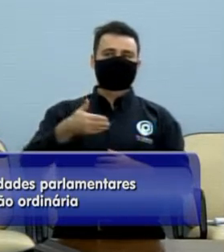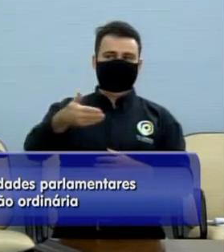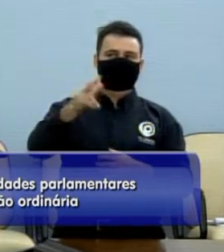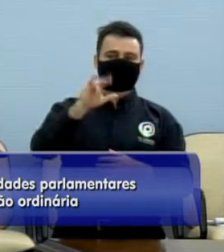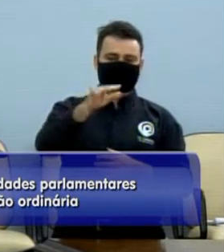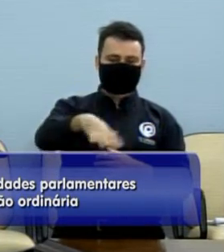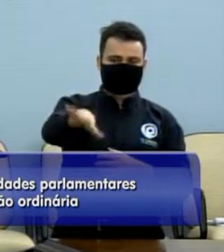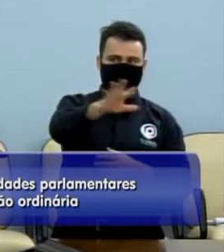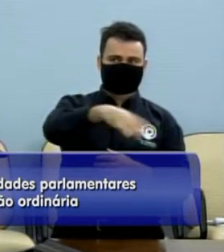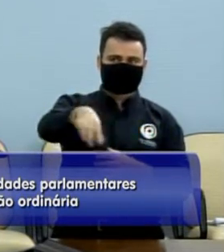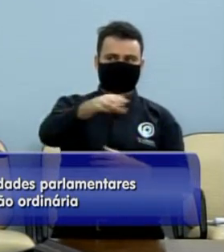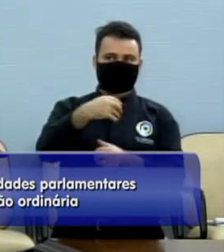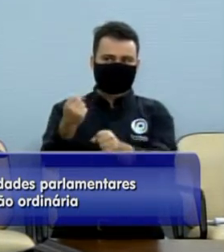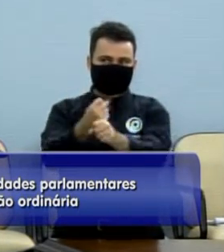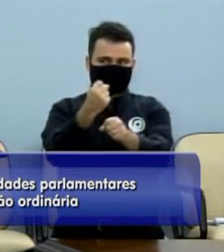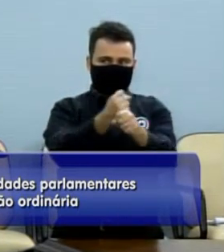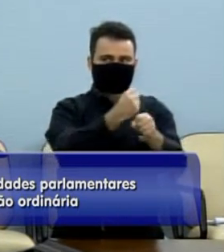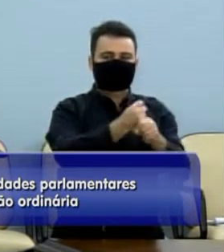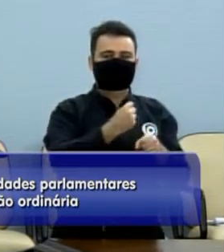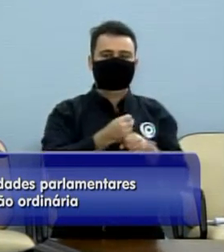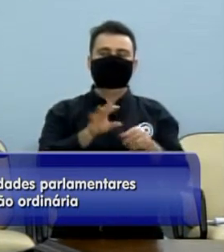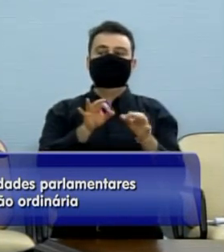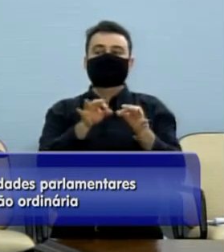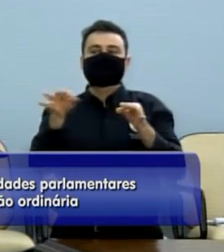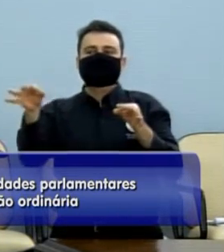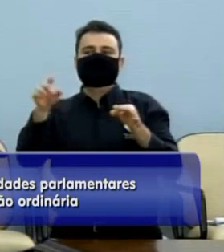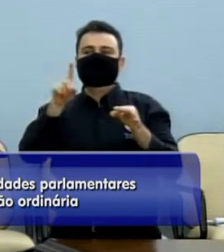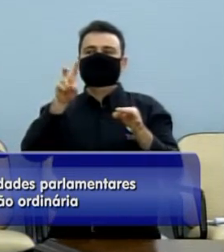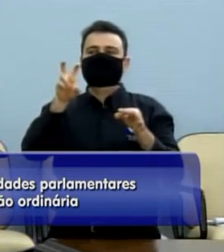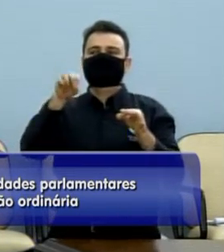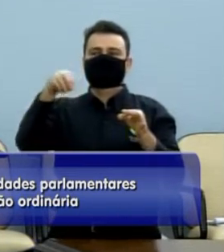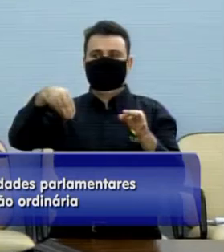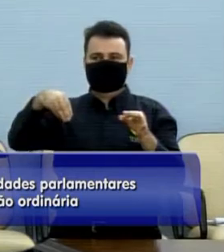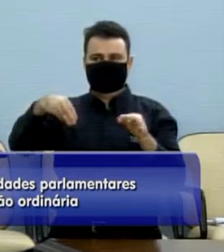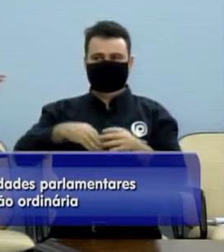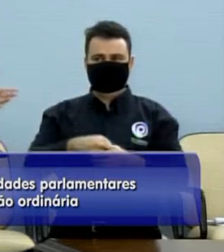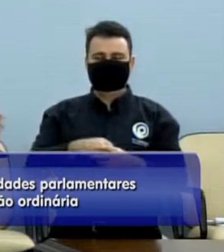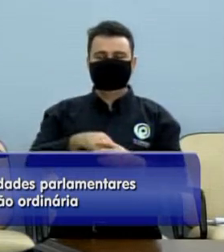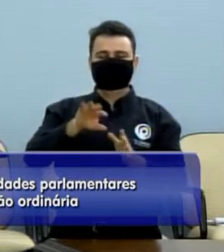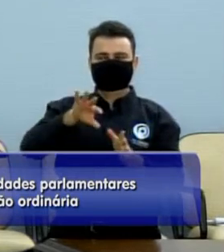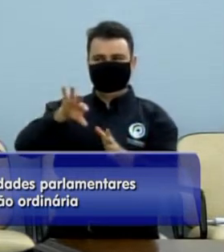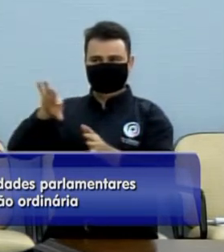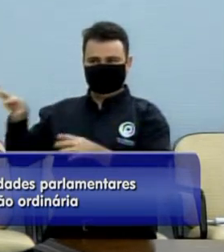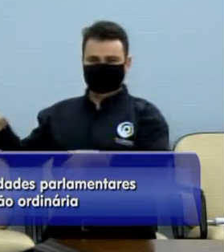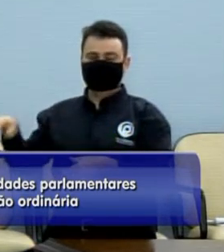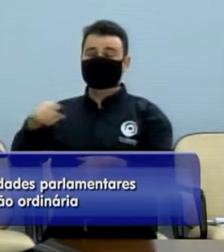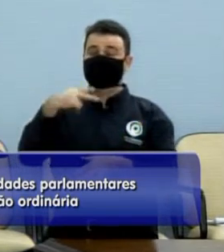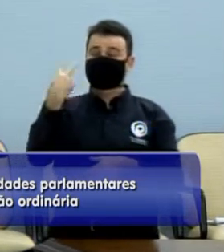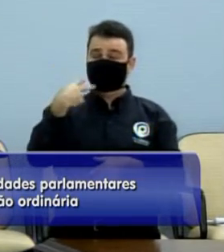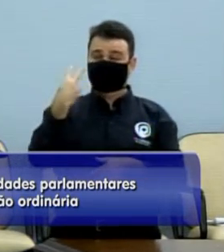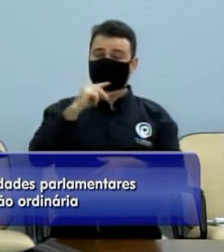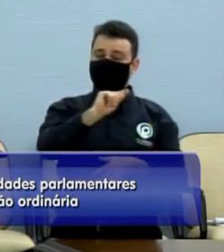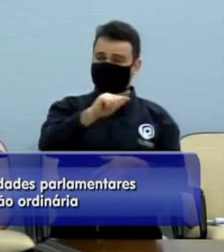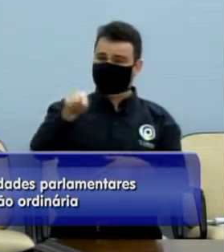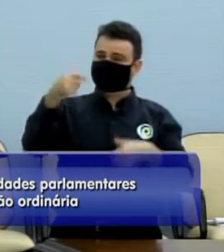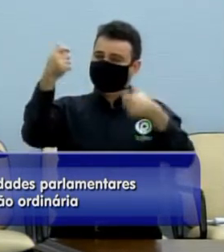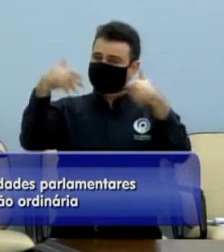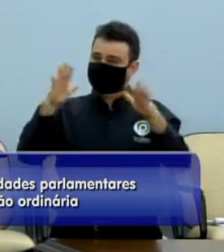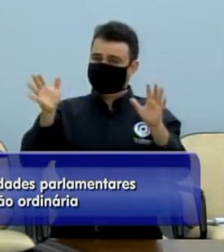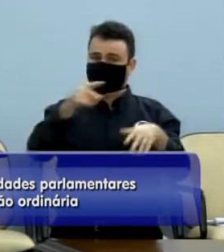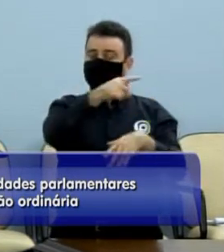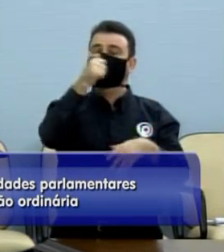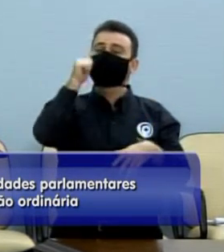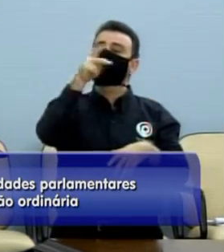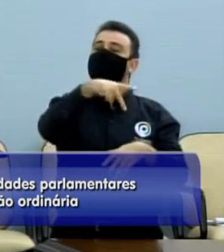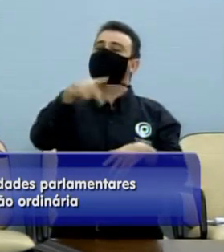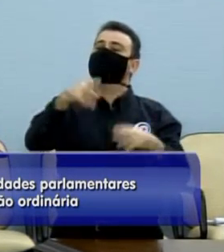diferença na vida dos munícipes, né? Eu quero aqui destacar o meu apoio, juntamente com outros vereadores, a todas as educadoras que estão aqui